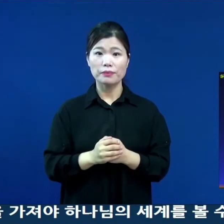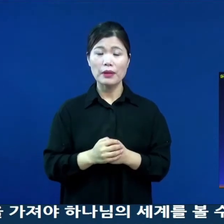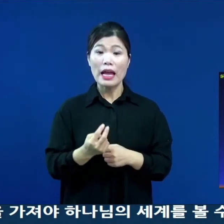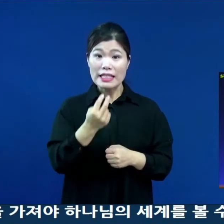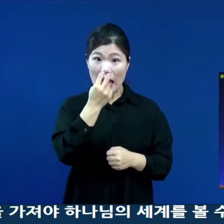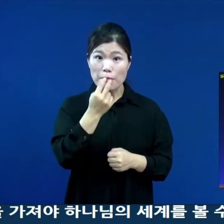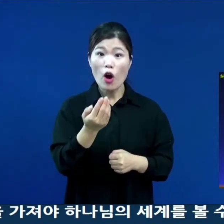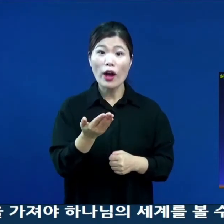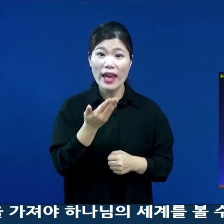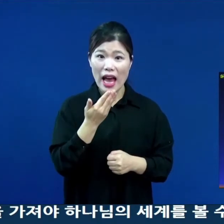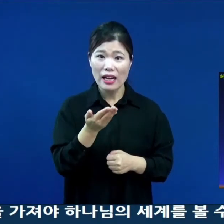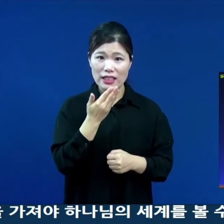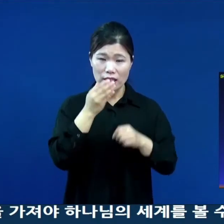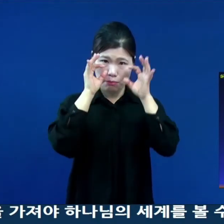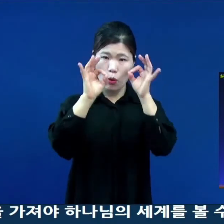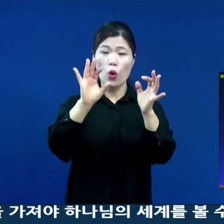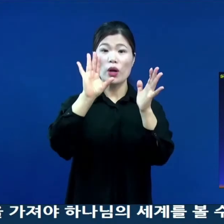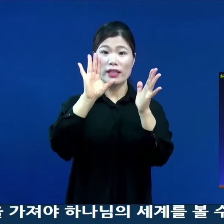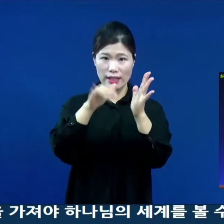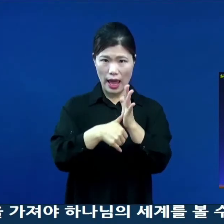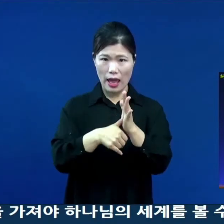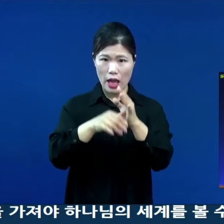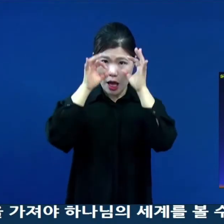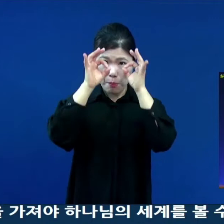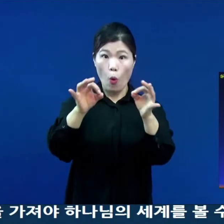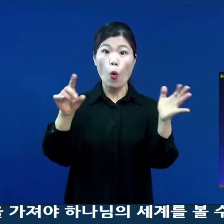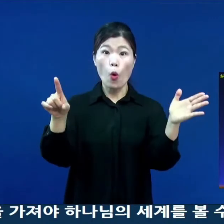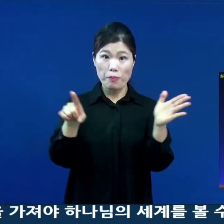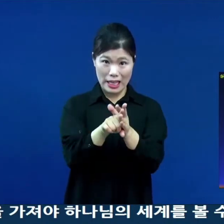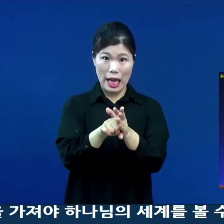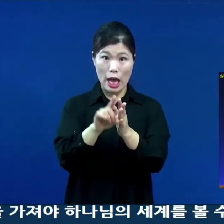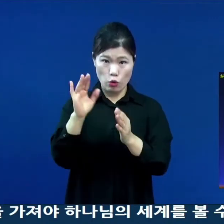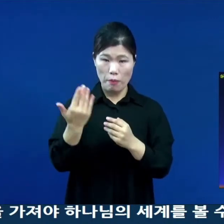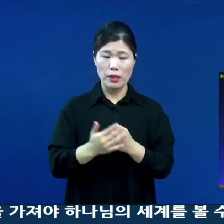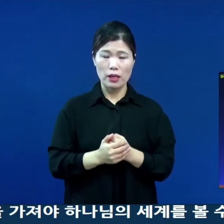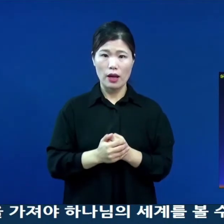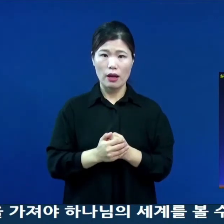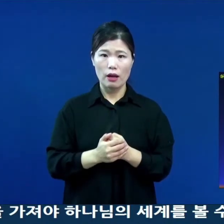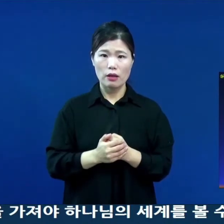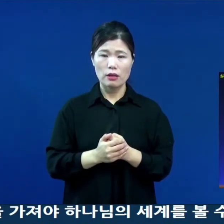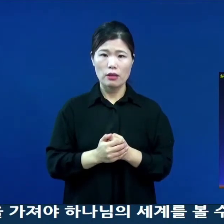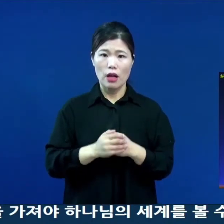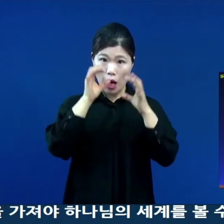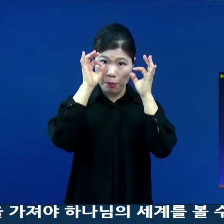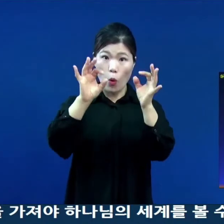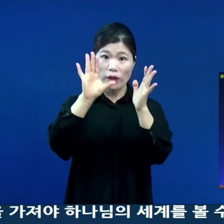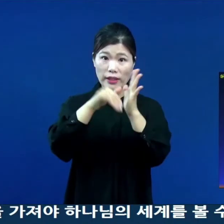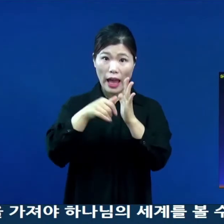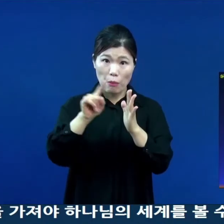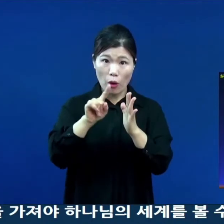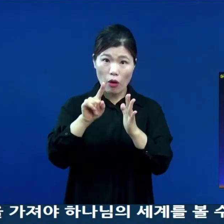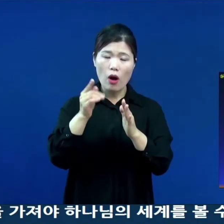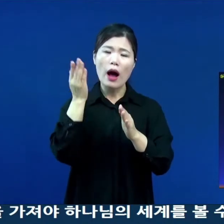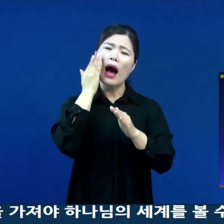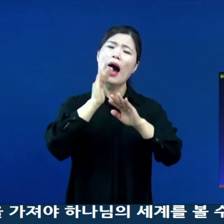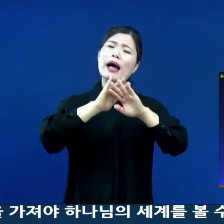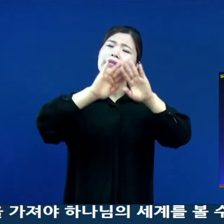양식을 볼 때, 복음 있지 않습니까? 볼 때 어떻게 보라고 얘기하면 하늘에서 내려오는